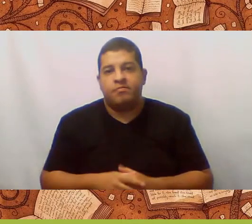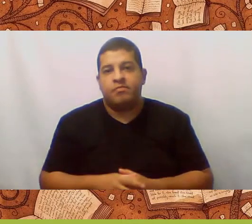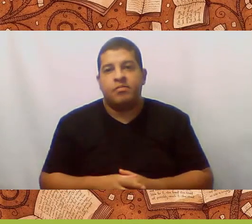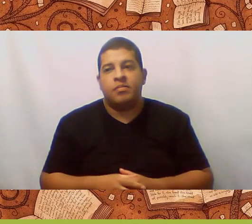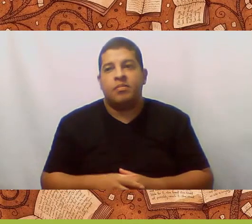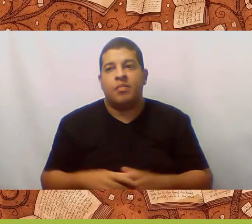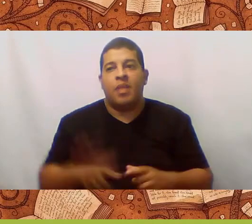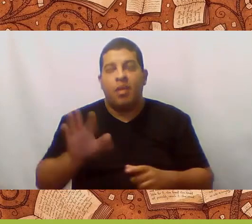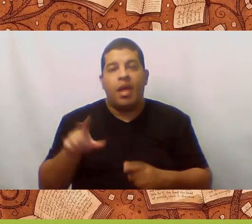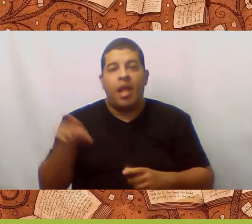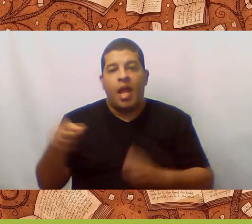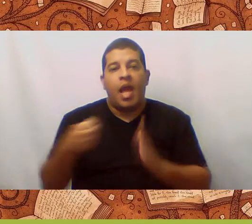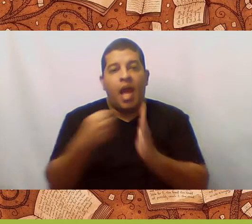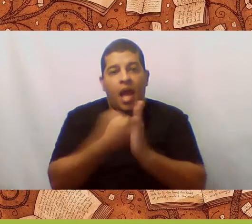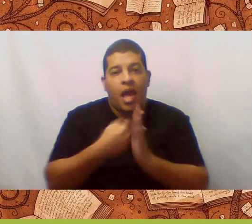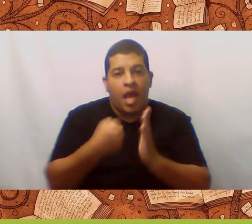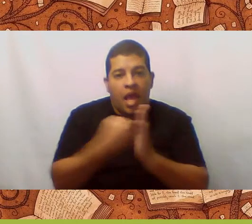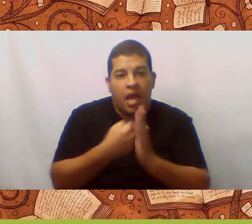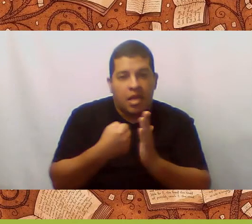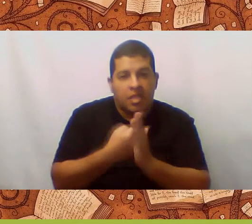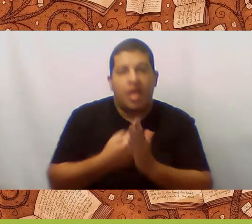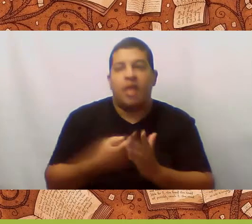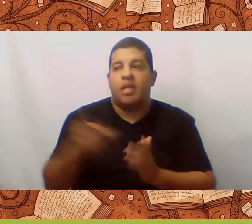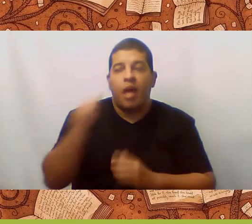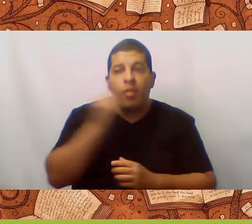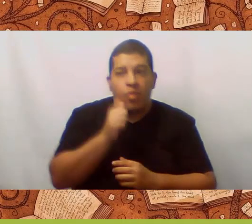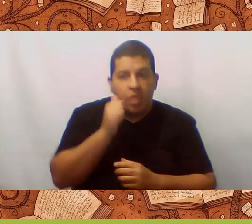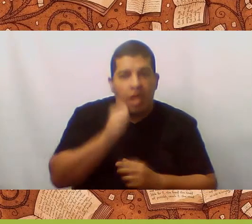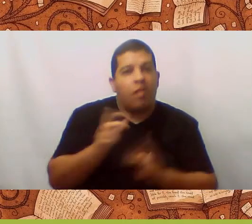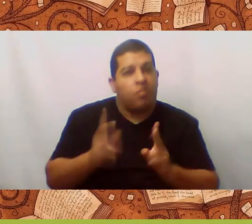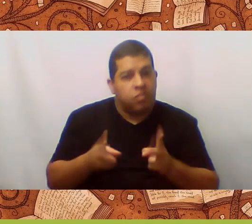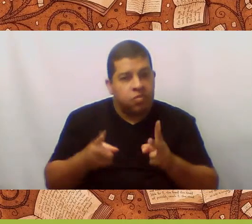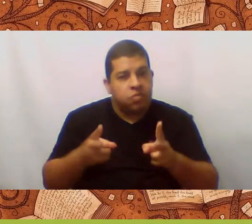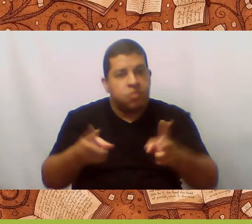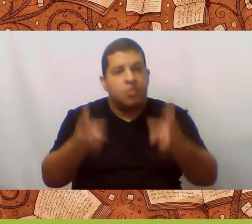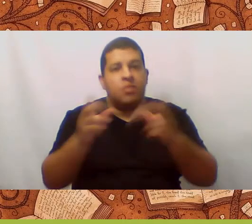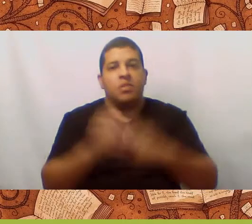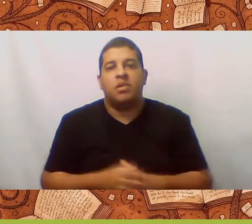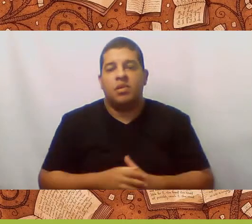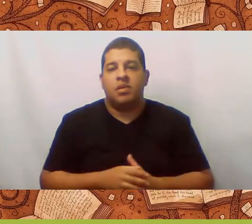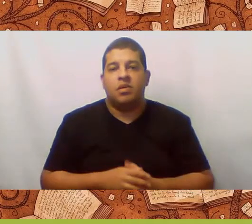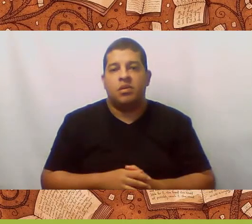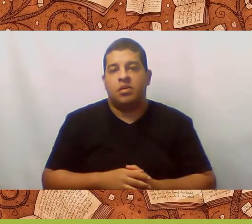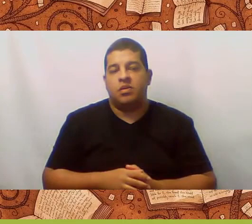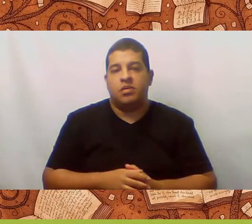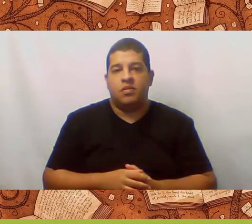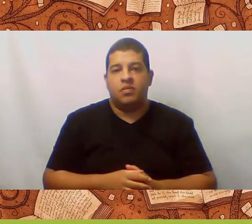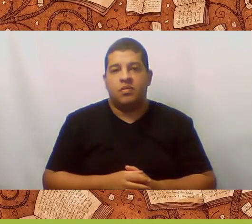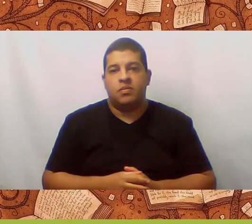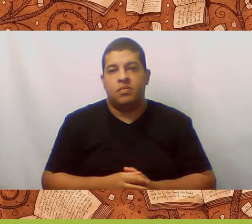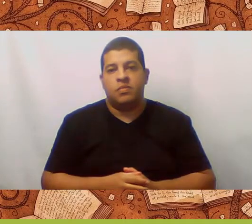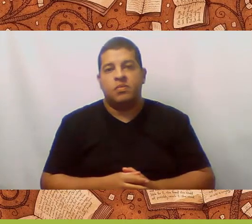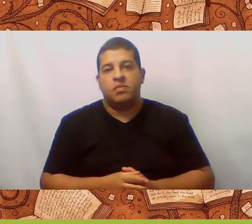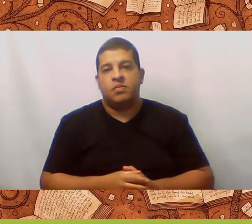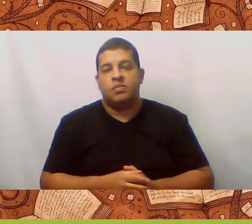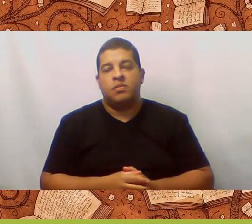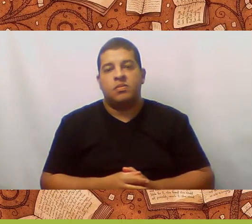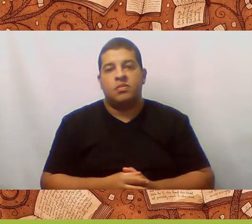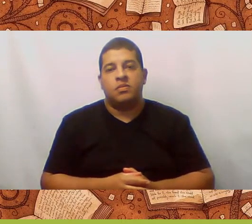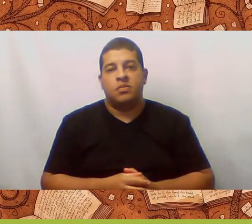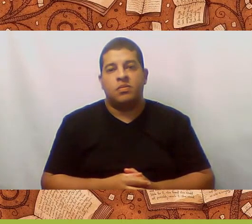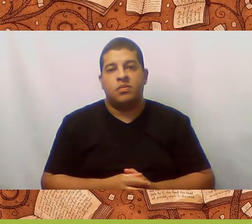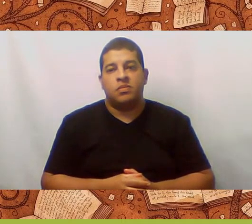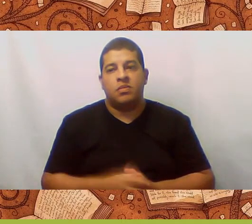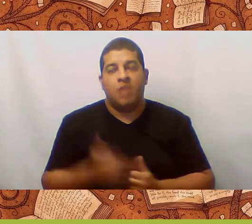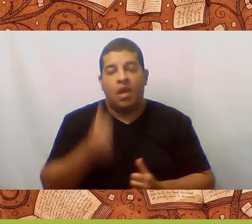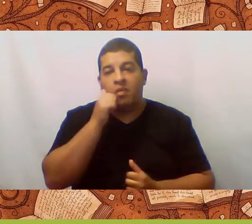resistência feminina se mantinha, né, eles eram levados efetivamente, né, ao